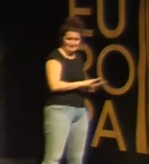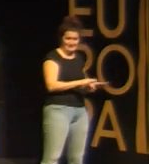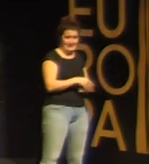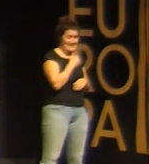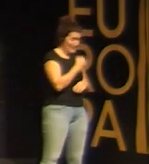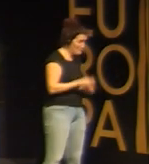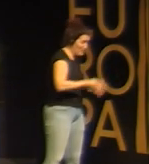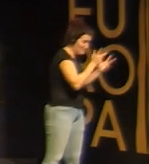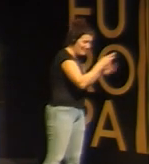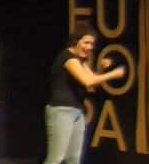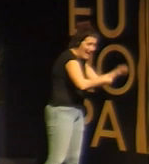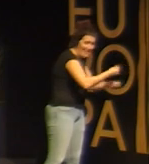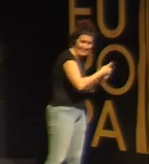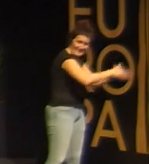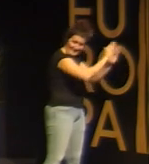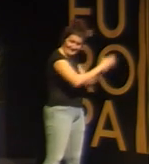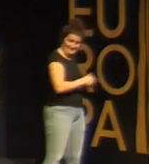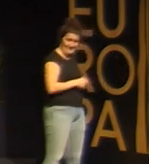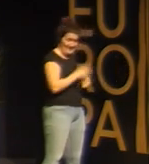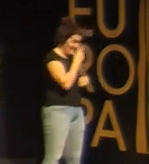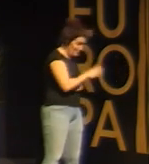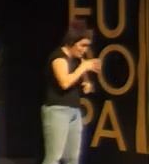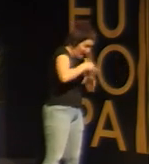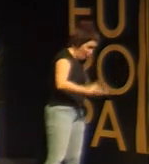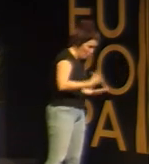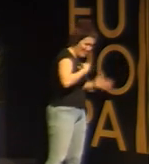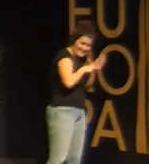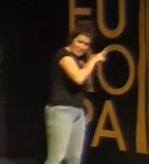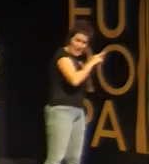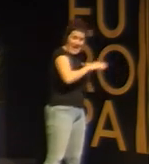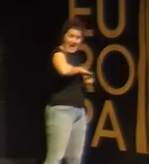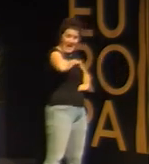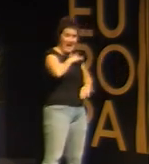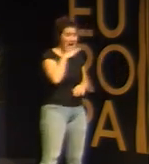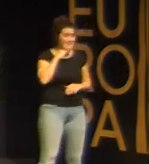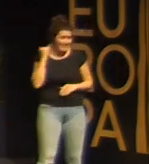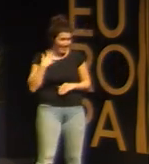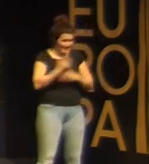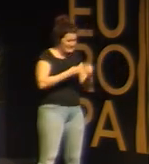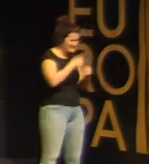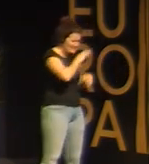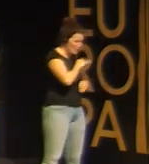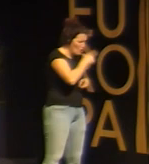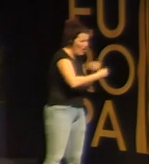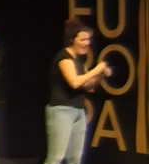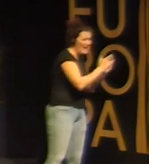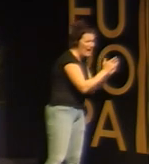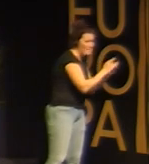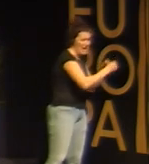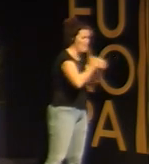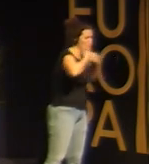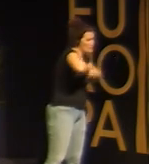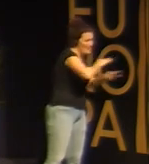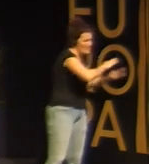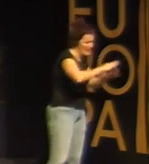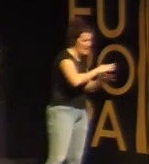a permitir hacer y nuestros peques en la actualidad tienen que desarrollar habilidades señores no le hagan la cama no le preparen la mochila